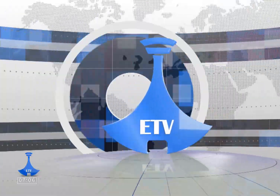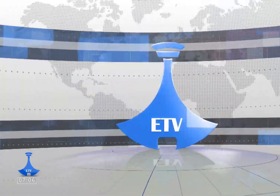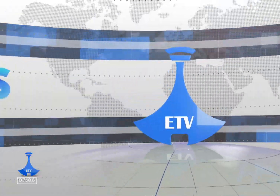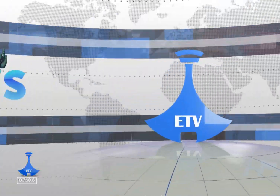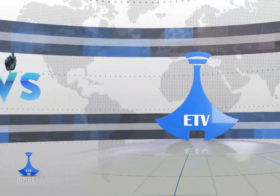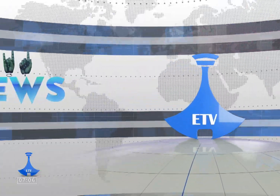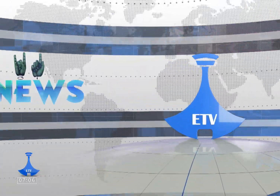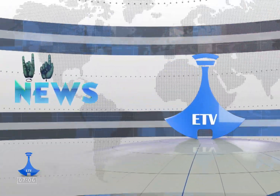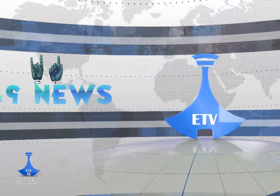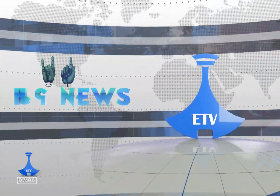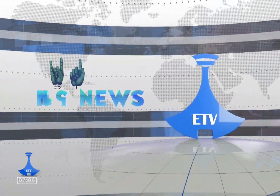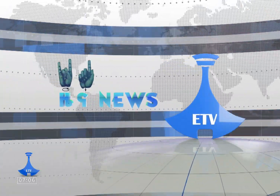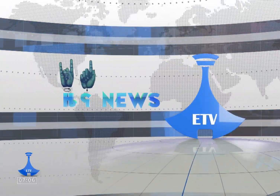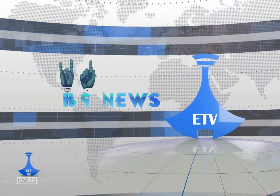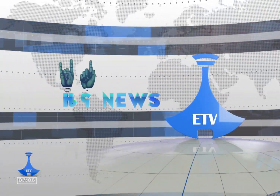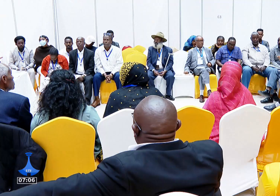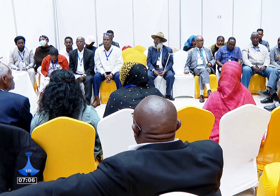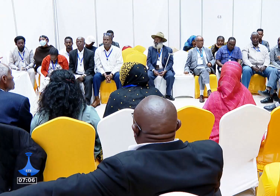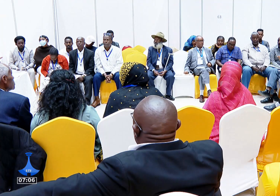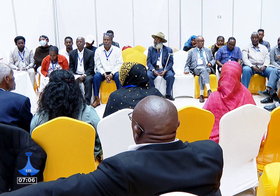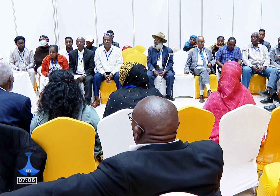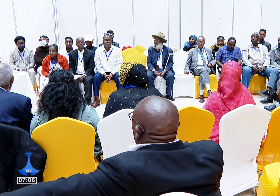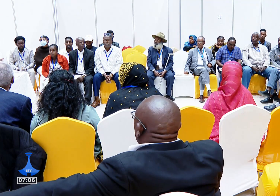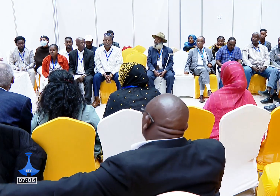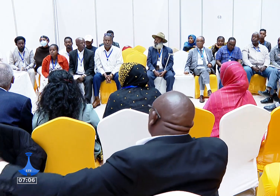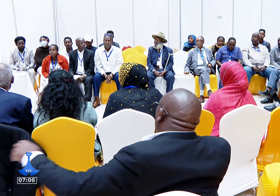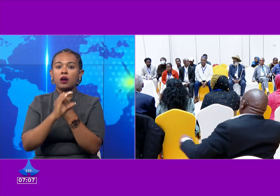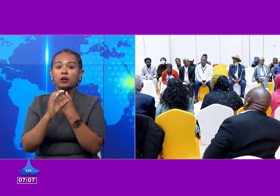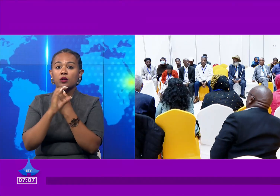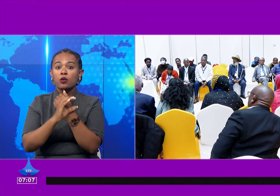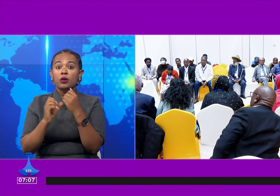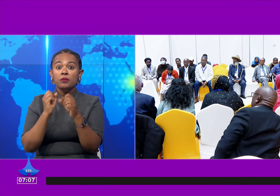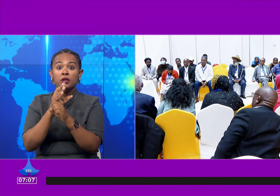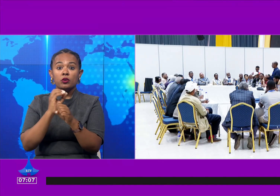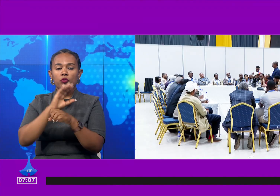ሀገራዊ ምክክሩ ከመላው ኢትዮጵያ